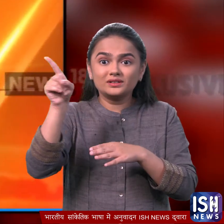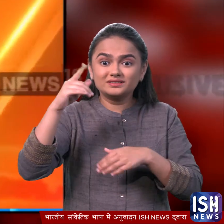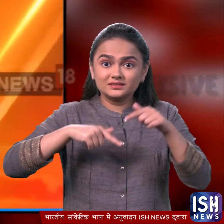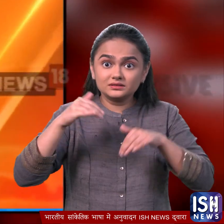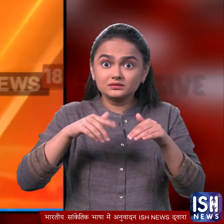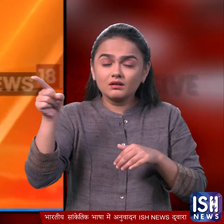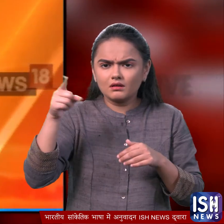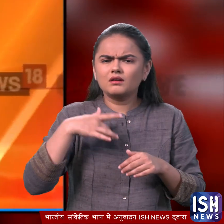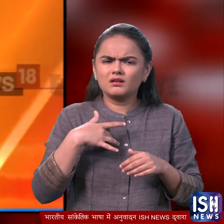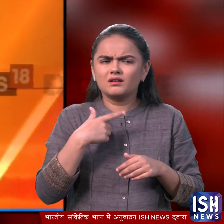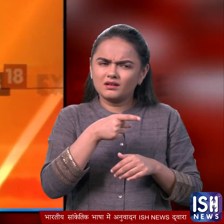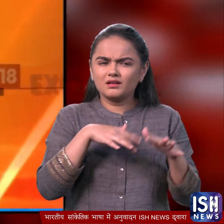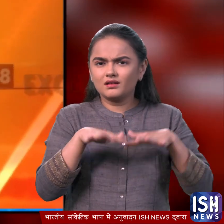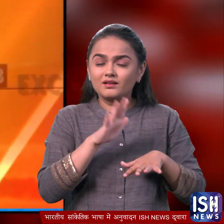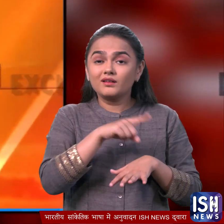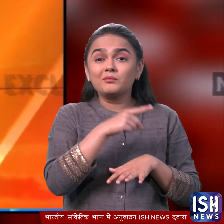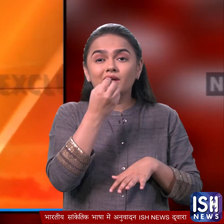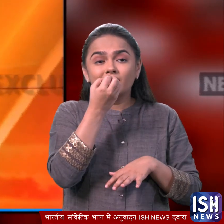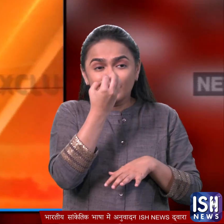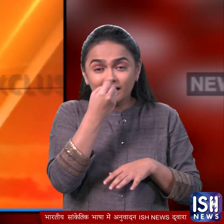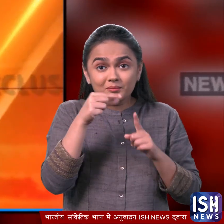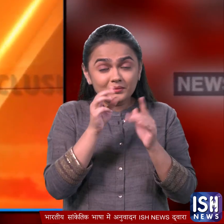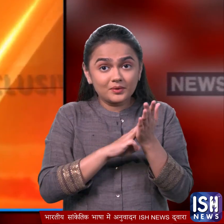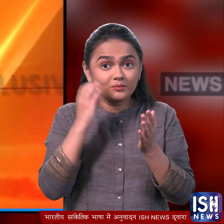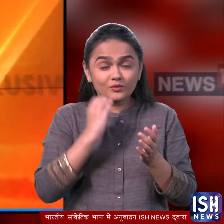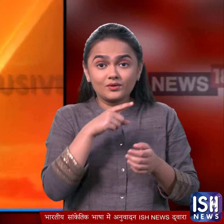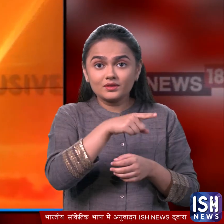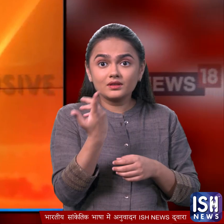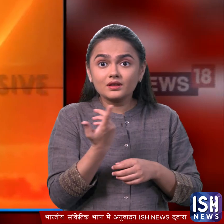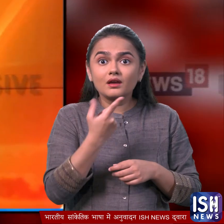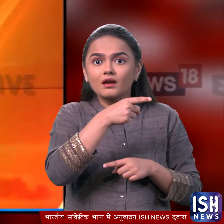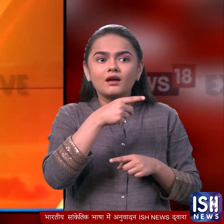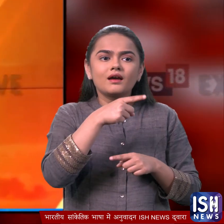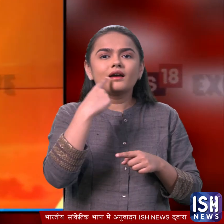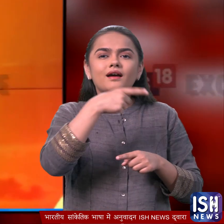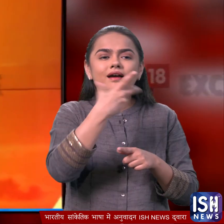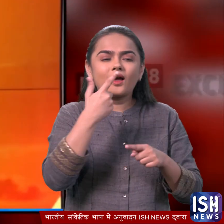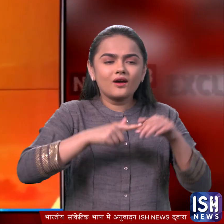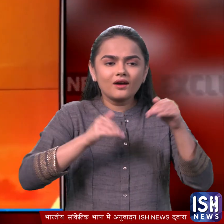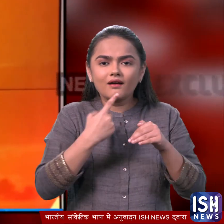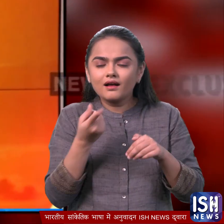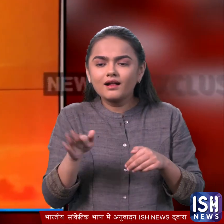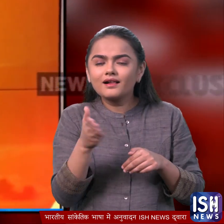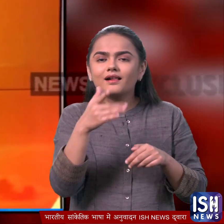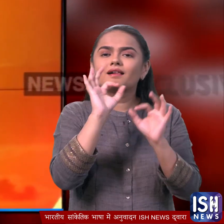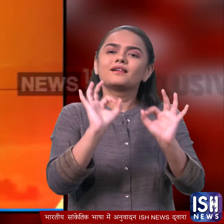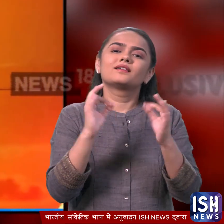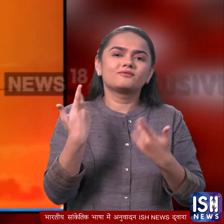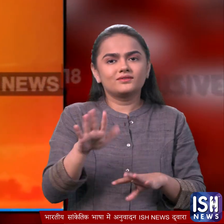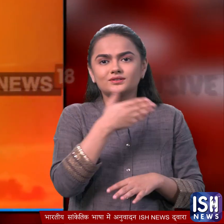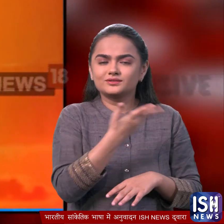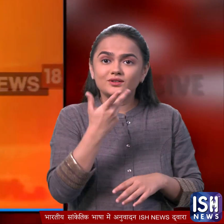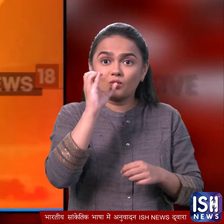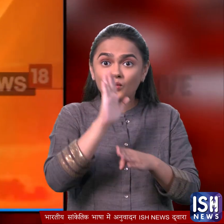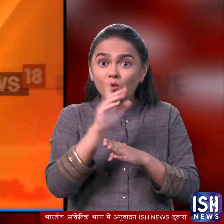नेता सत्ता विरोधी लहर बता रहे थे, लेकिन पीएम मोदी ने उसी मंडी से हिमाचल के चुनाव का राजनीतिक एजेंडा सेट कर दिया, जहां उन्होंने कांग्रेस